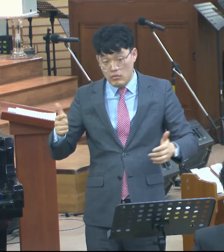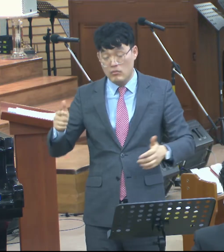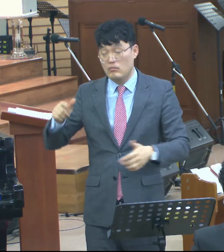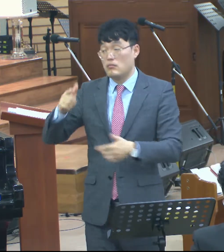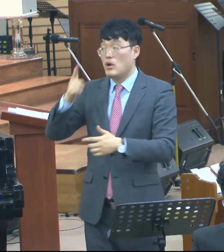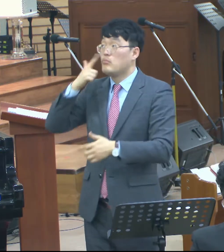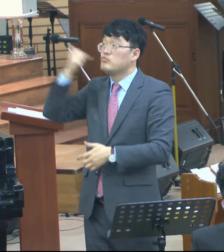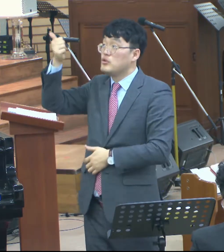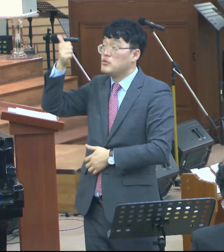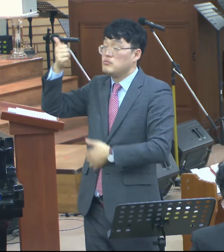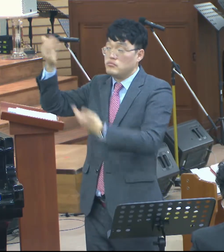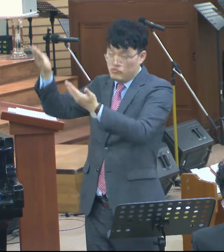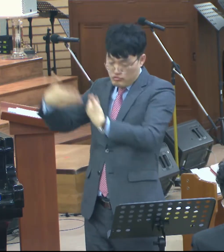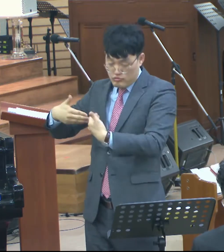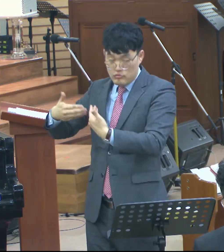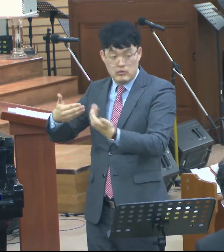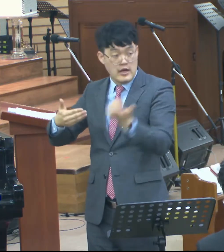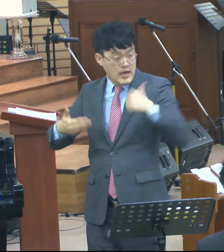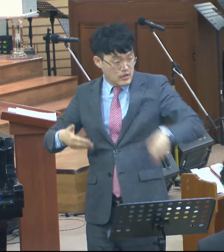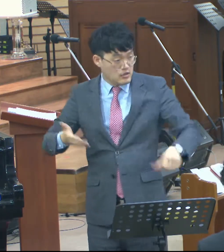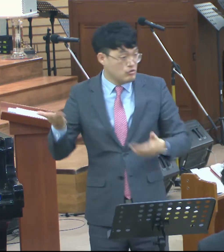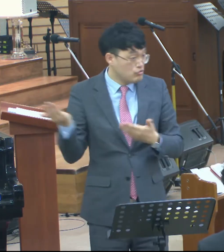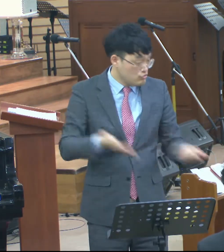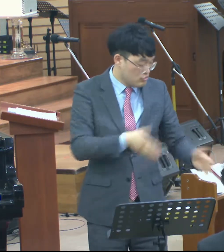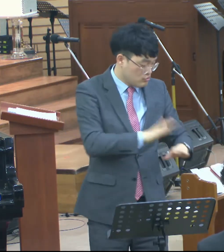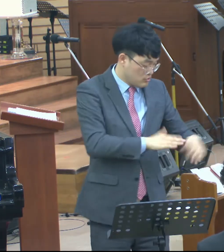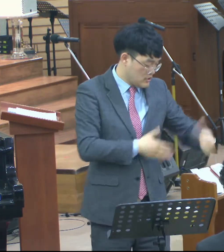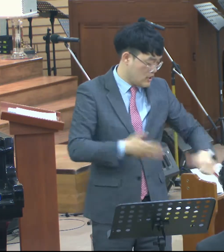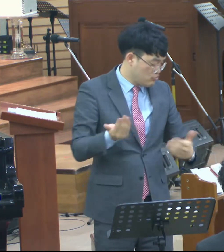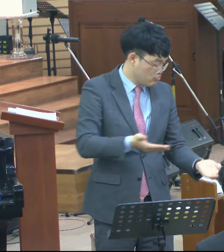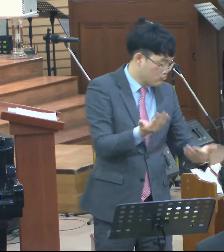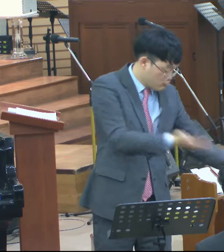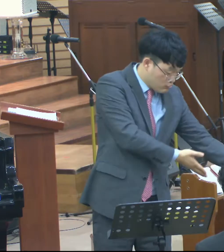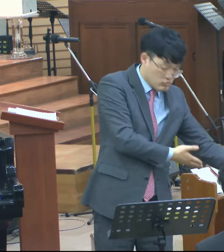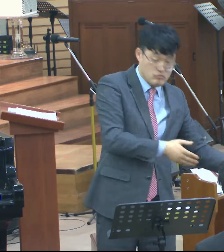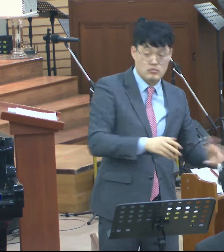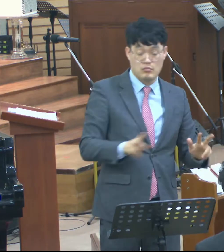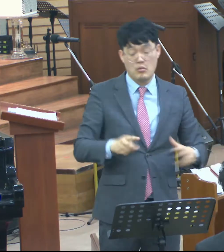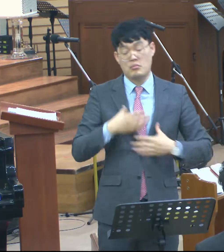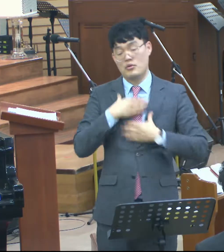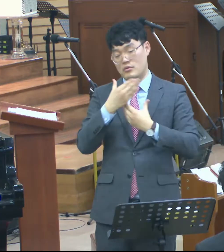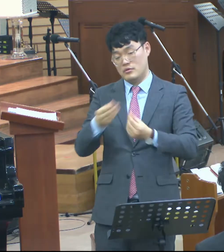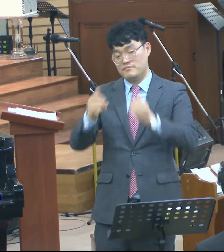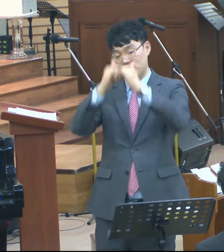굉장히 평안한 사회 구조라는 생각을 하게 되었어요.